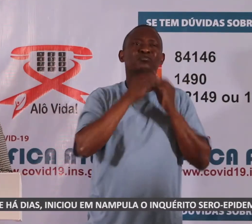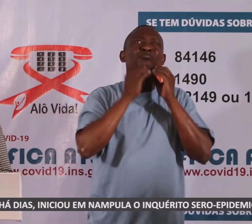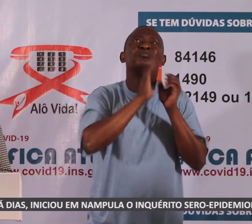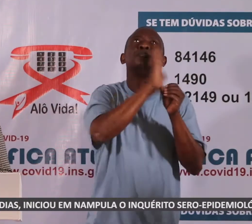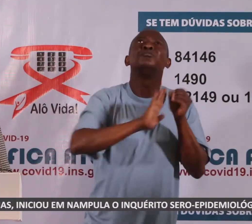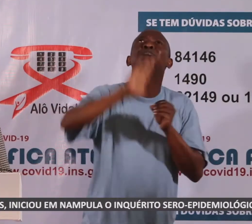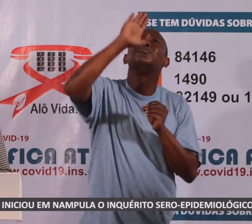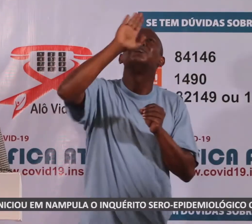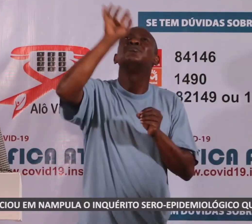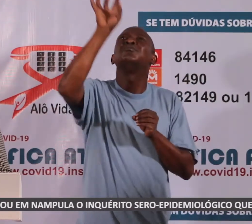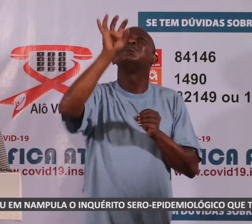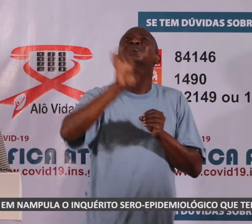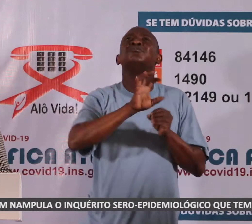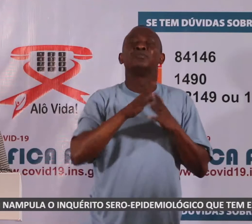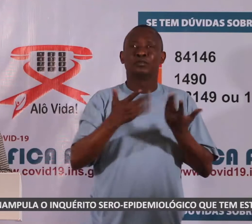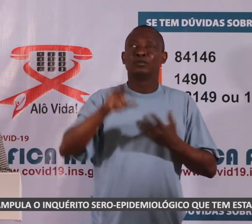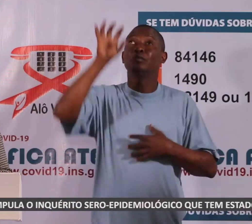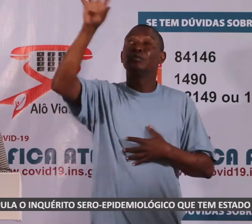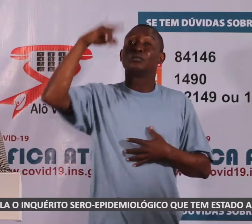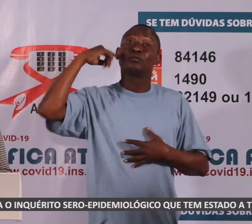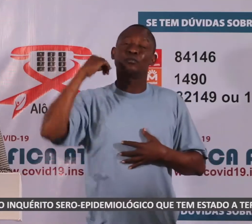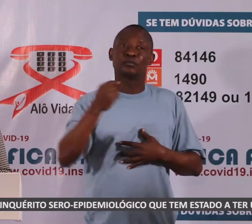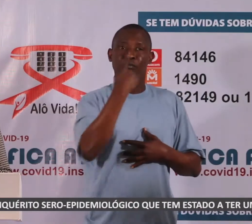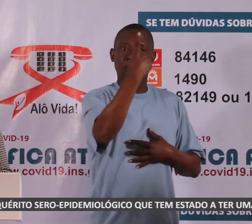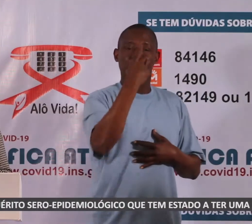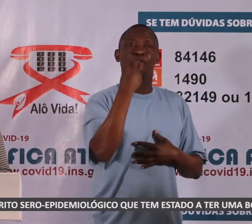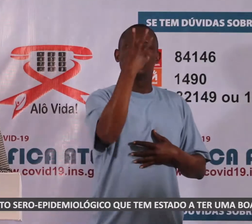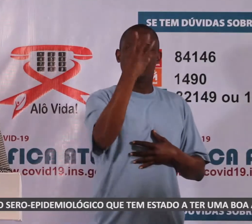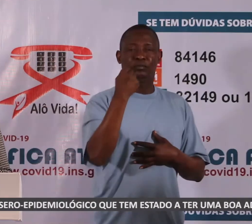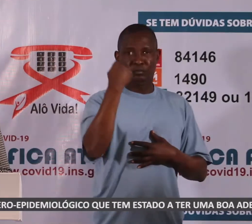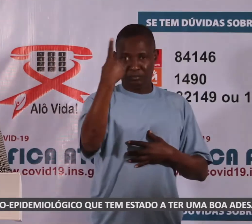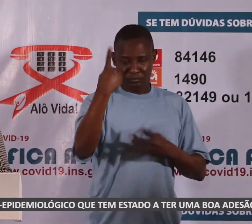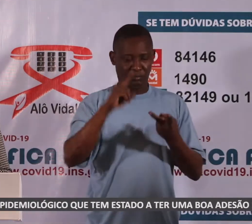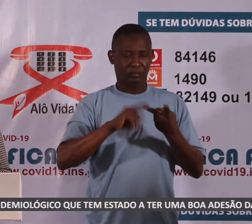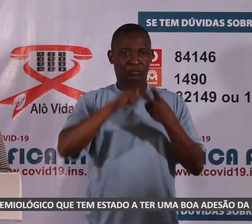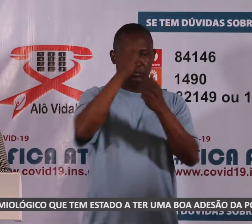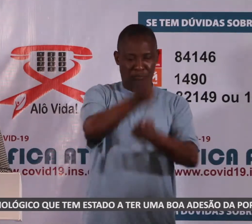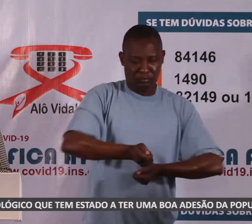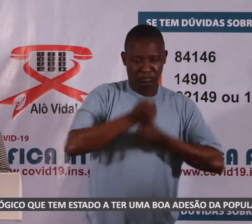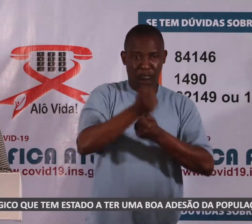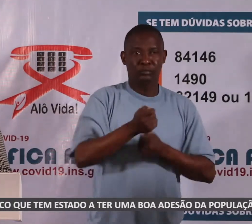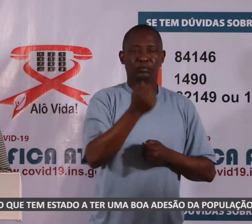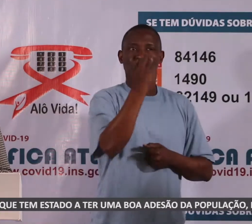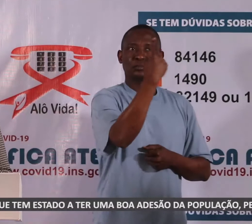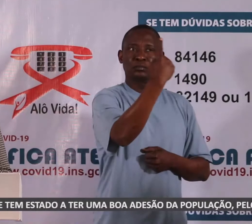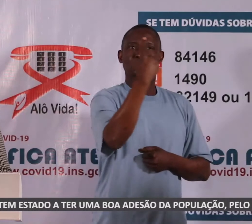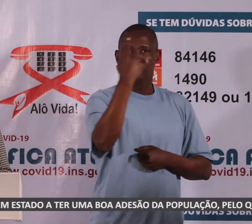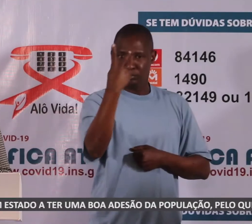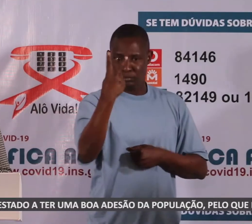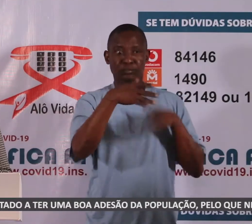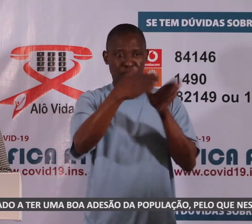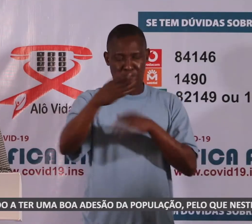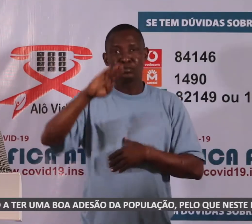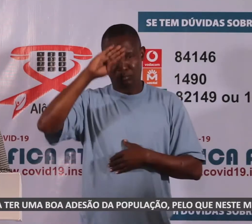que 131 estão na província de Cabo Delgado, Niassa tem 12 casos